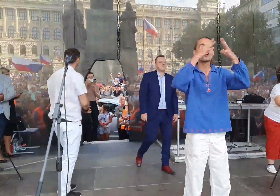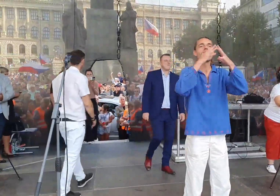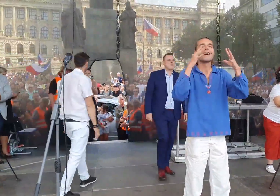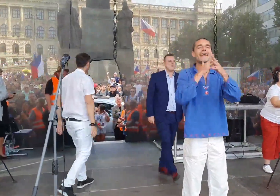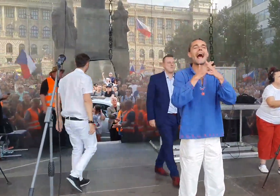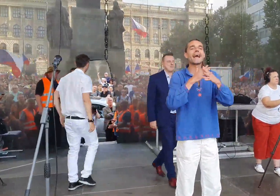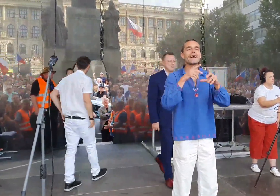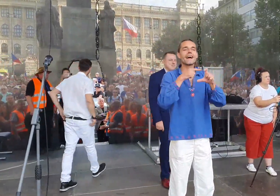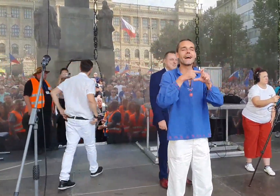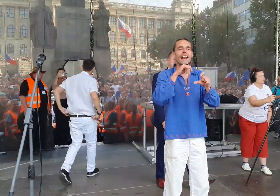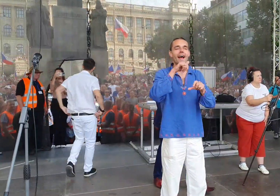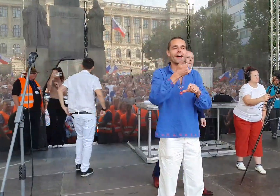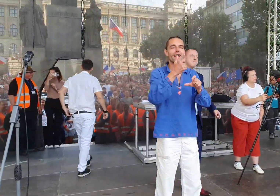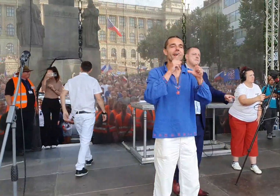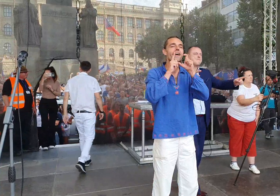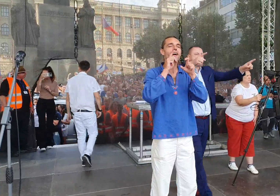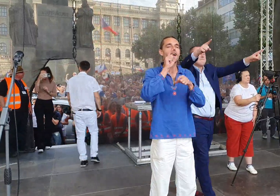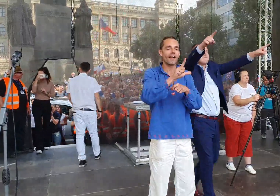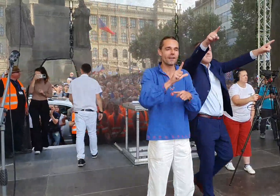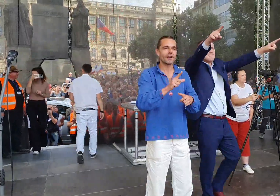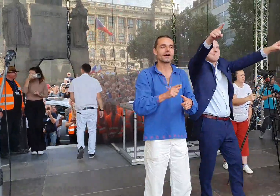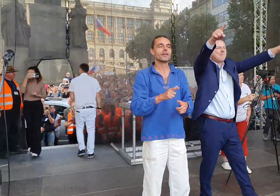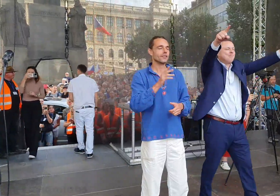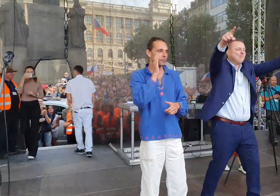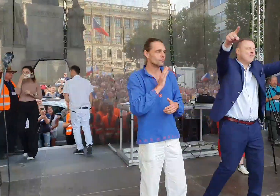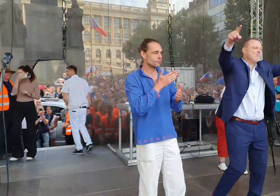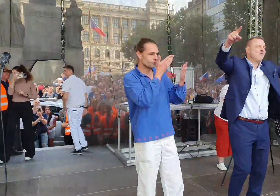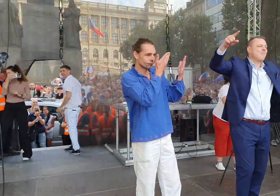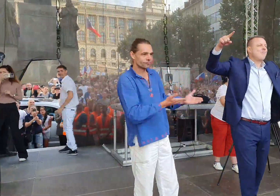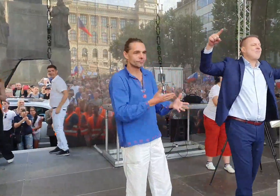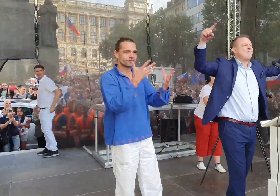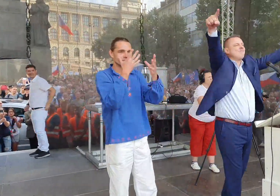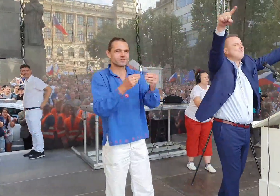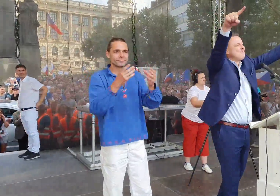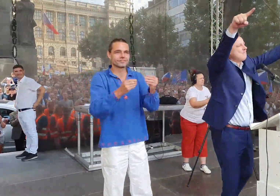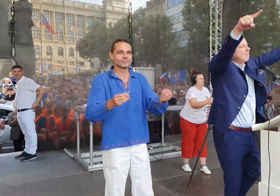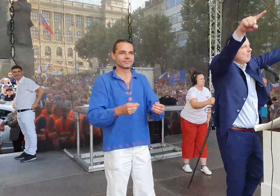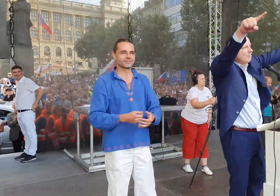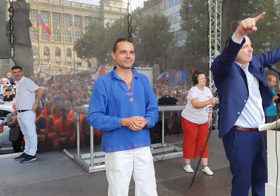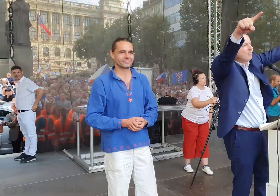PRO. Jindro, máš slovo, užij si to.